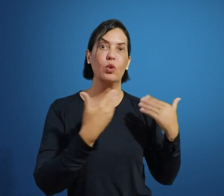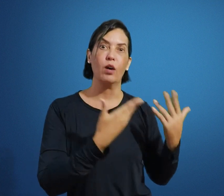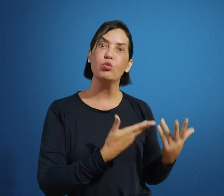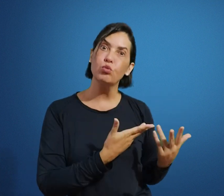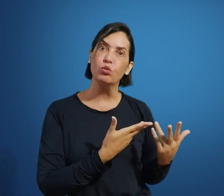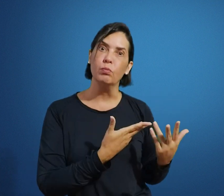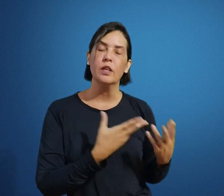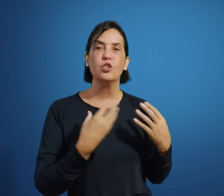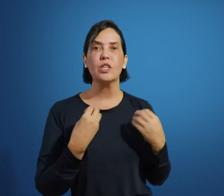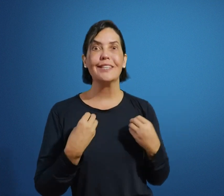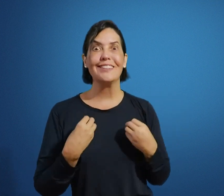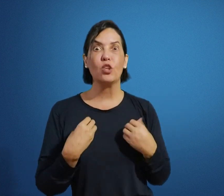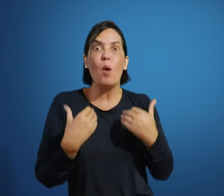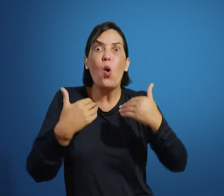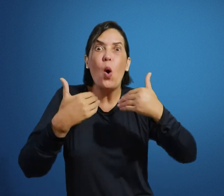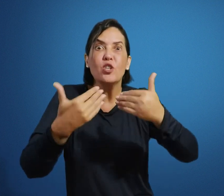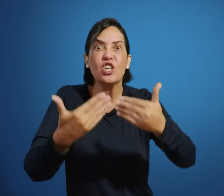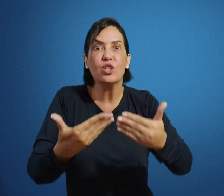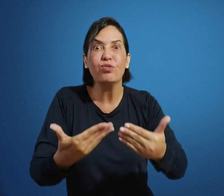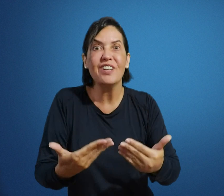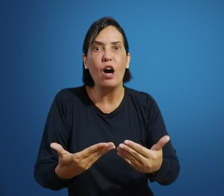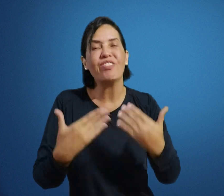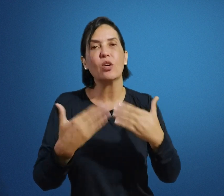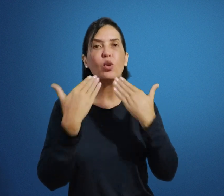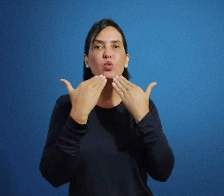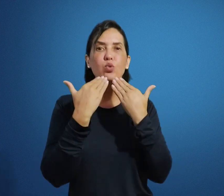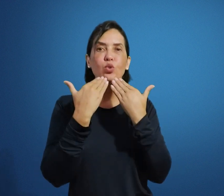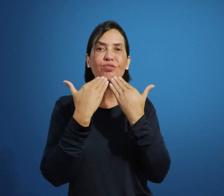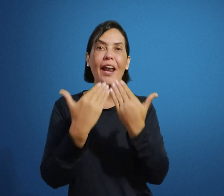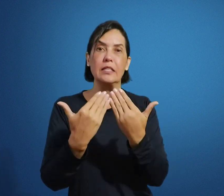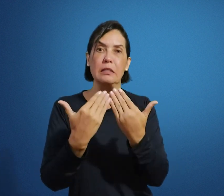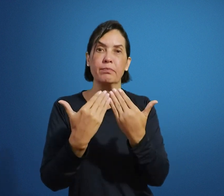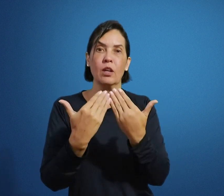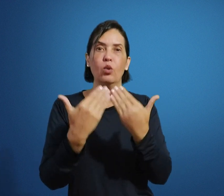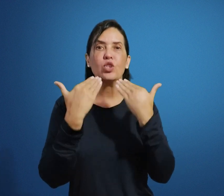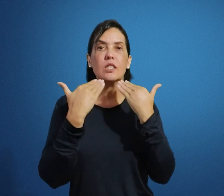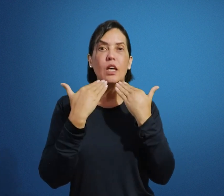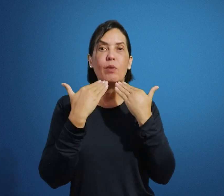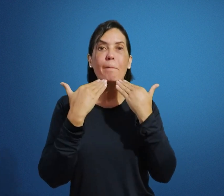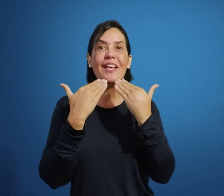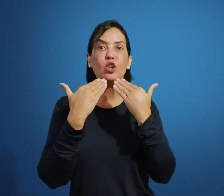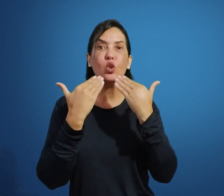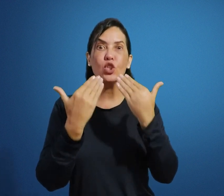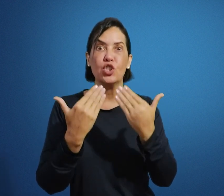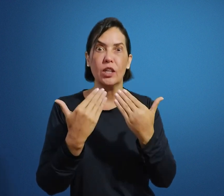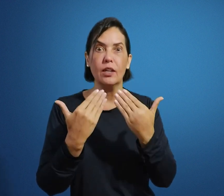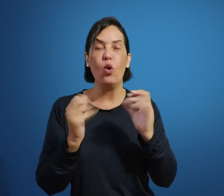educar o surdo, tinham que, como objetivo final, fazer com que o surdo falasse, utilizando uma metodologia